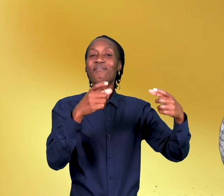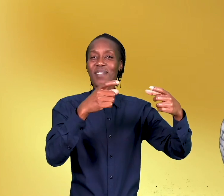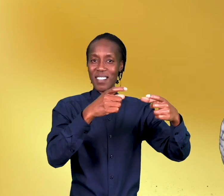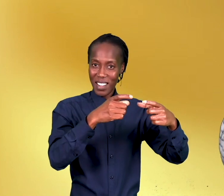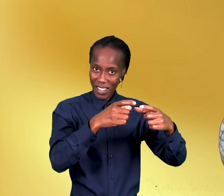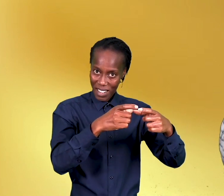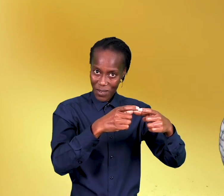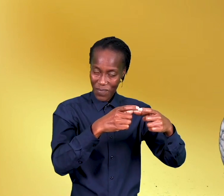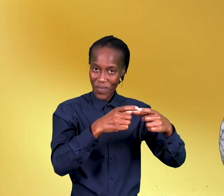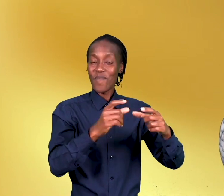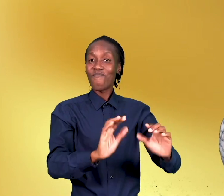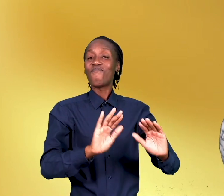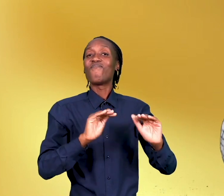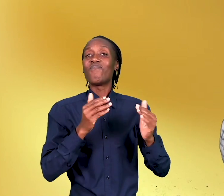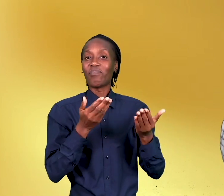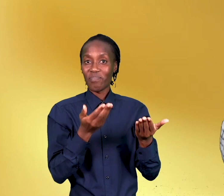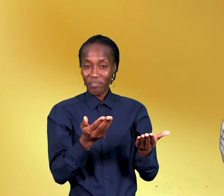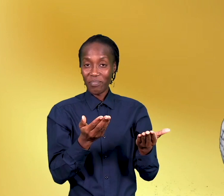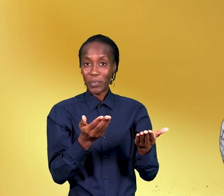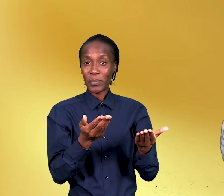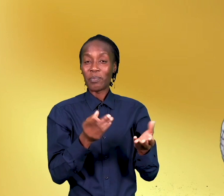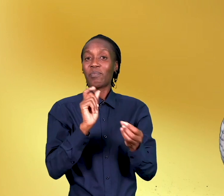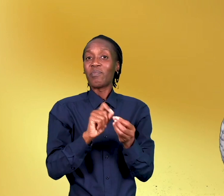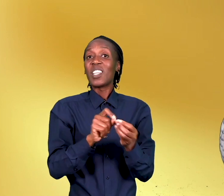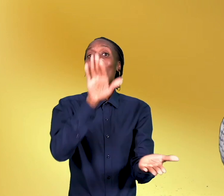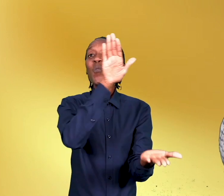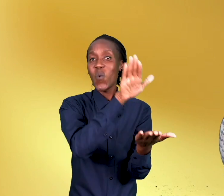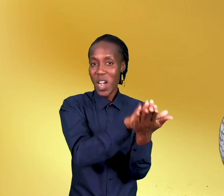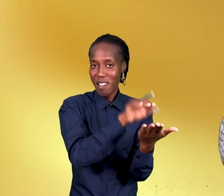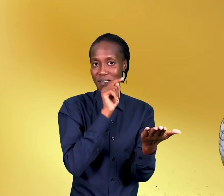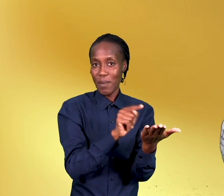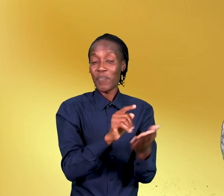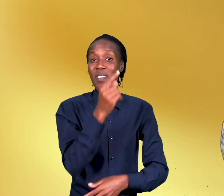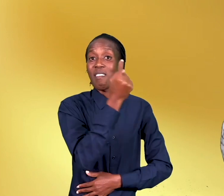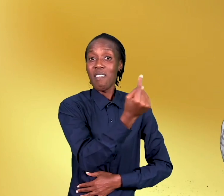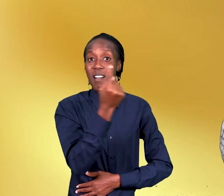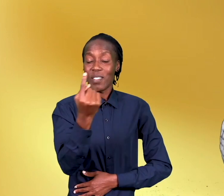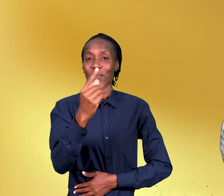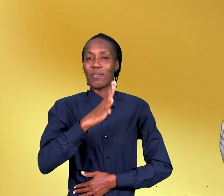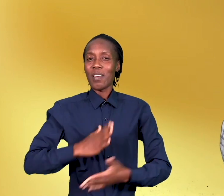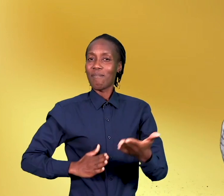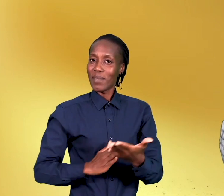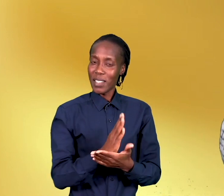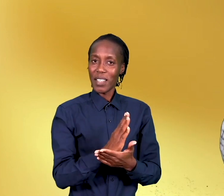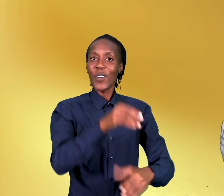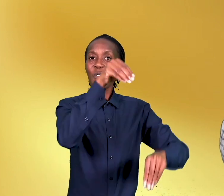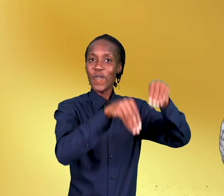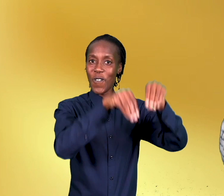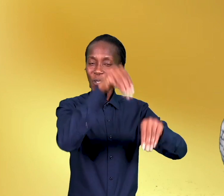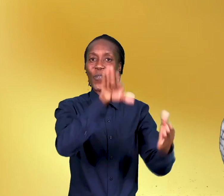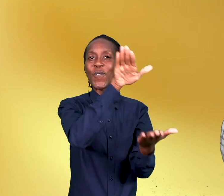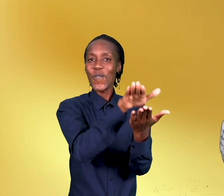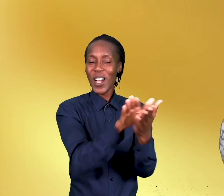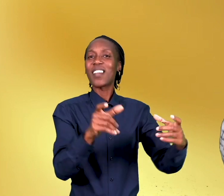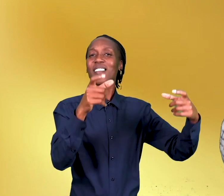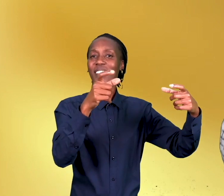para eleger é ter se recenseado e cada eleitor exerce o seu direito no posto de recenseamento onde